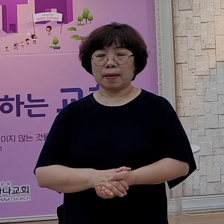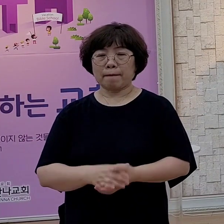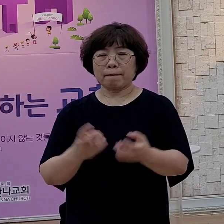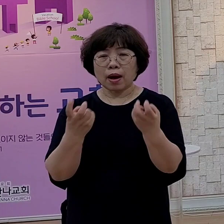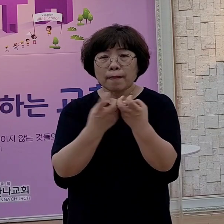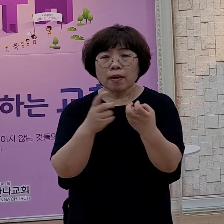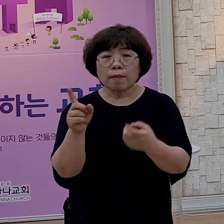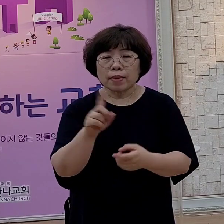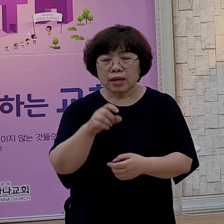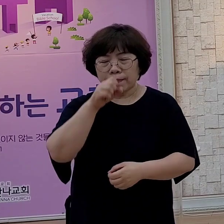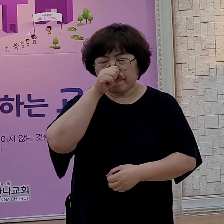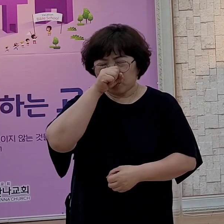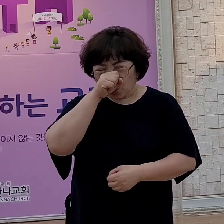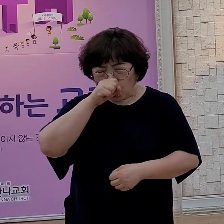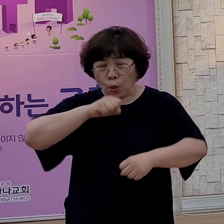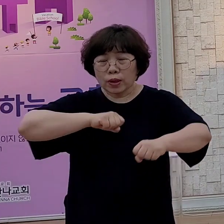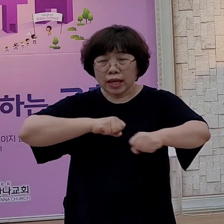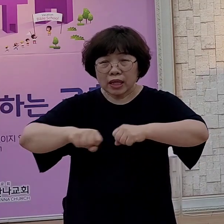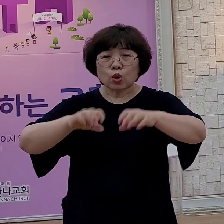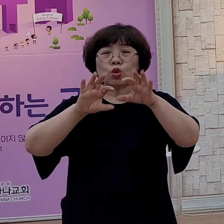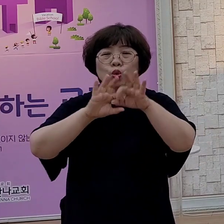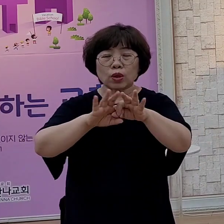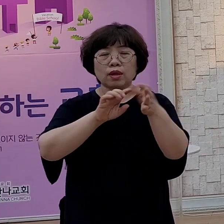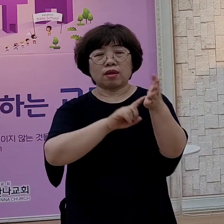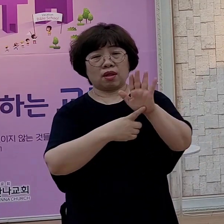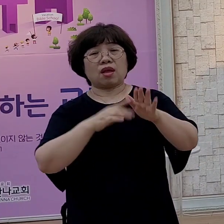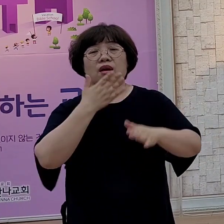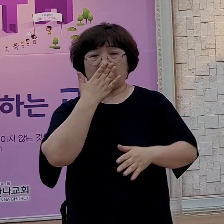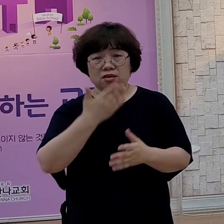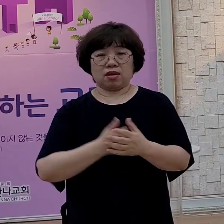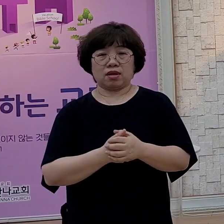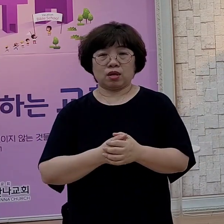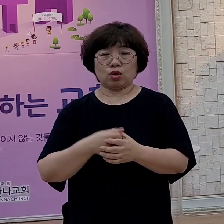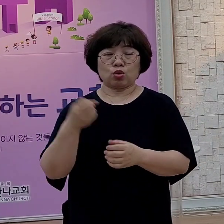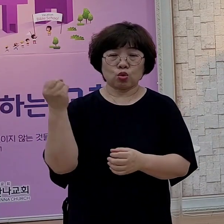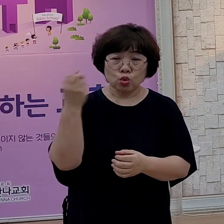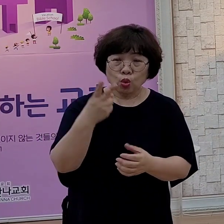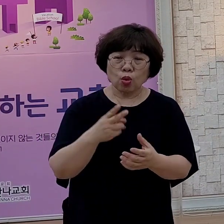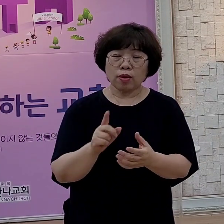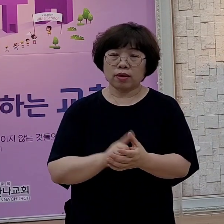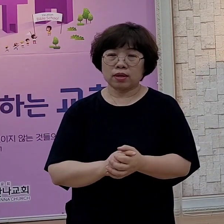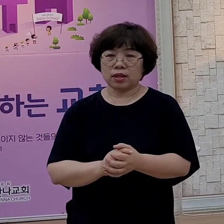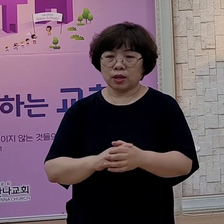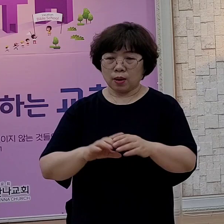선행으로. 다 우리 읽었었잖아요. 선행으로. 그리고 또 한 가지 뭐예요?